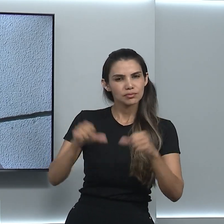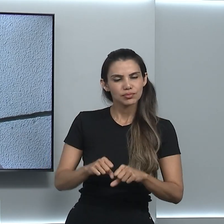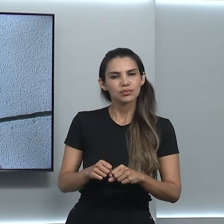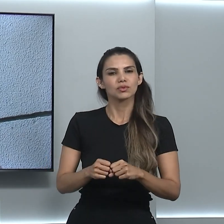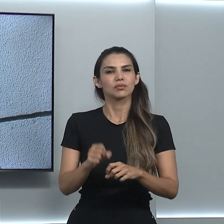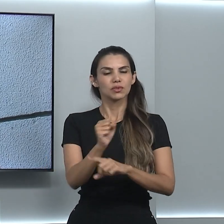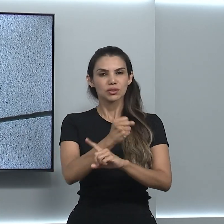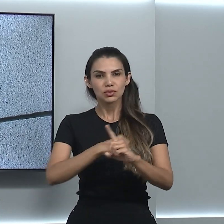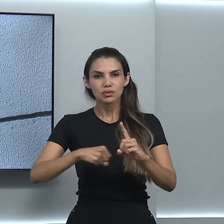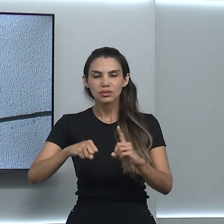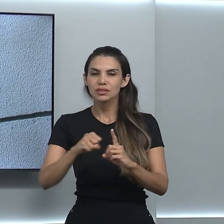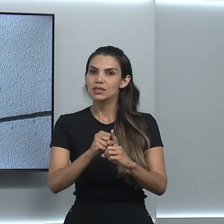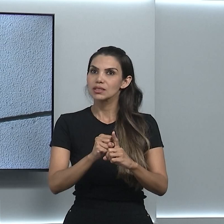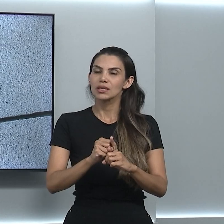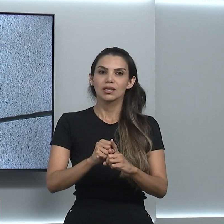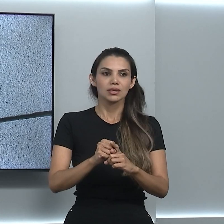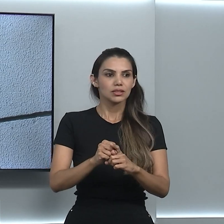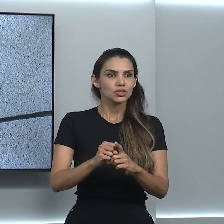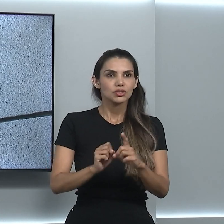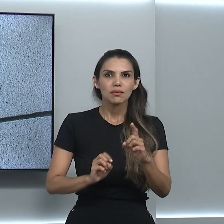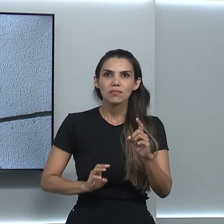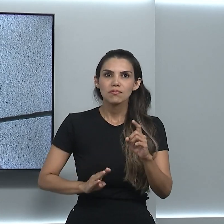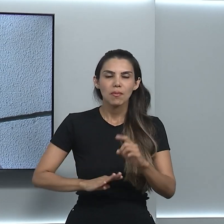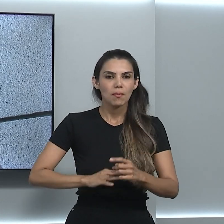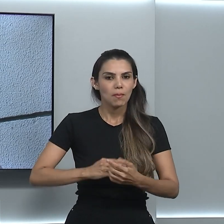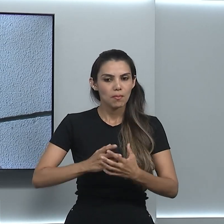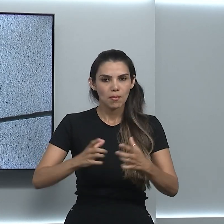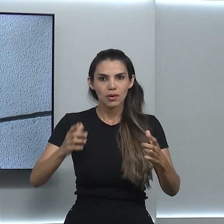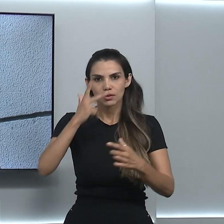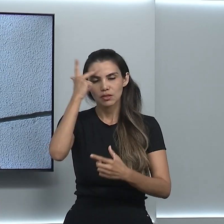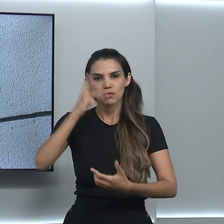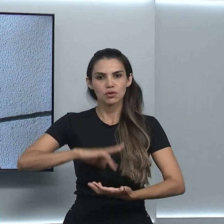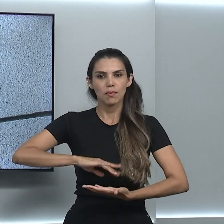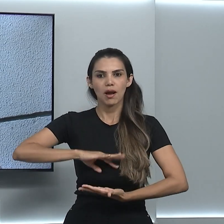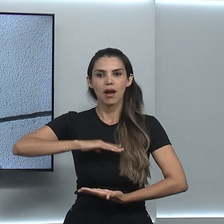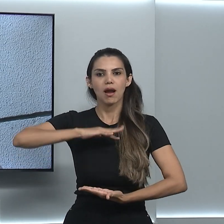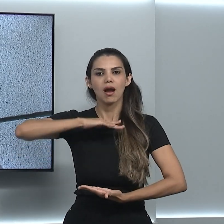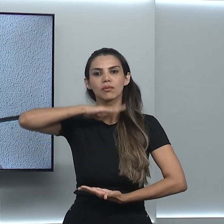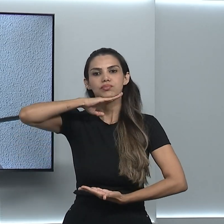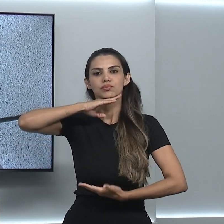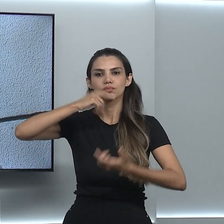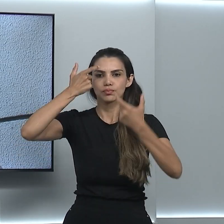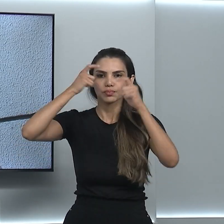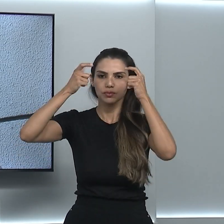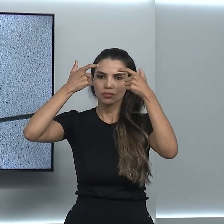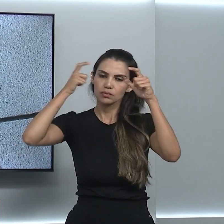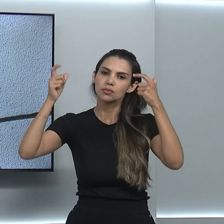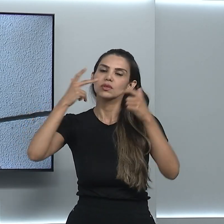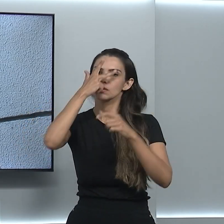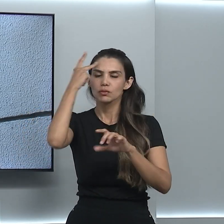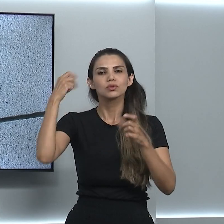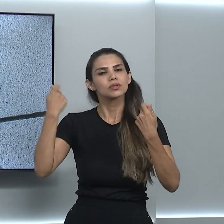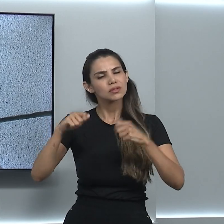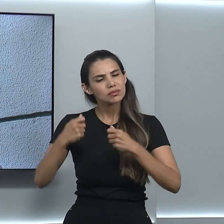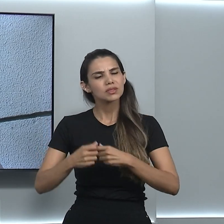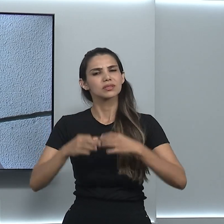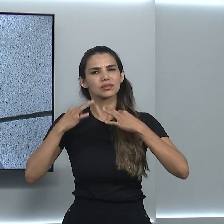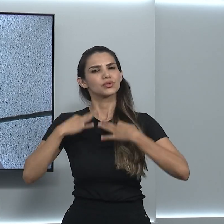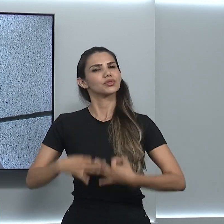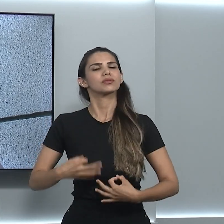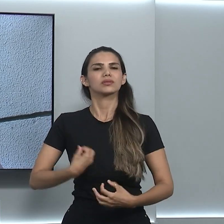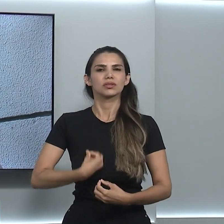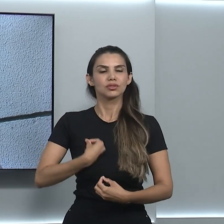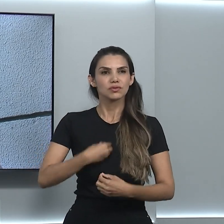uma sociedade que bate recorde de burnout. Então, para enfrentar tudo isso, é preciso de fato que as pessoas tenham mais dignidade.